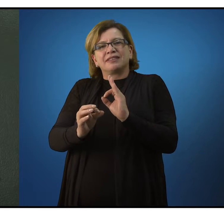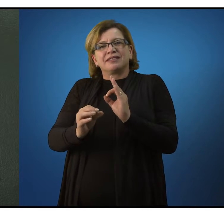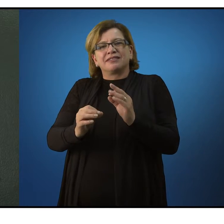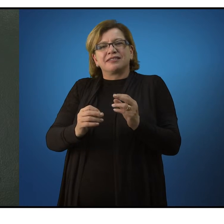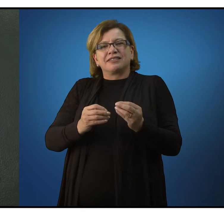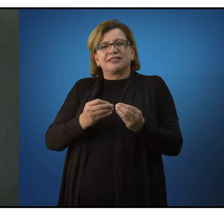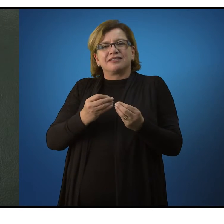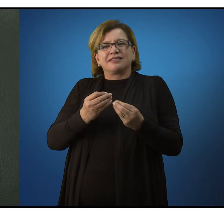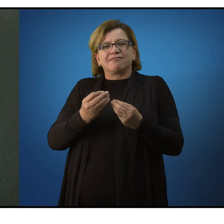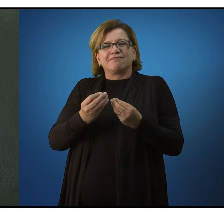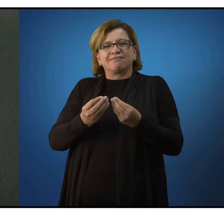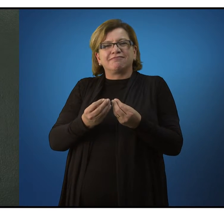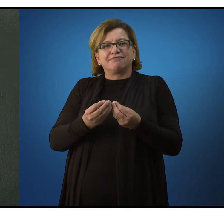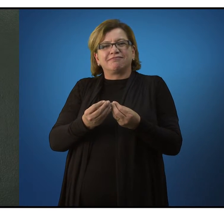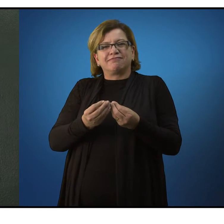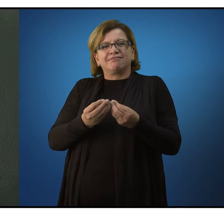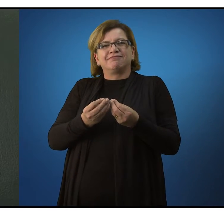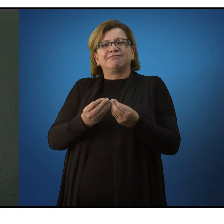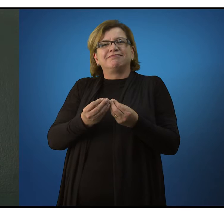para